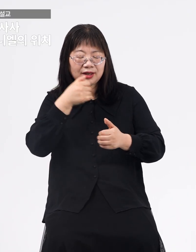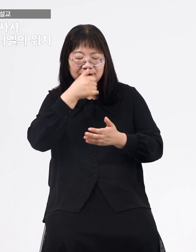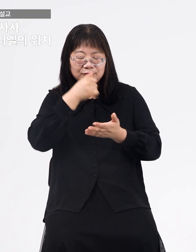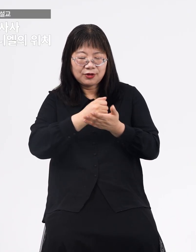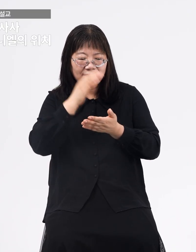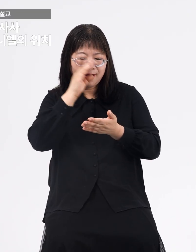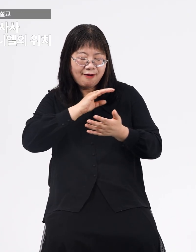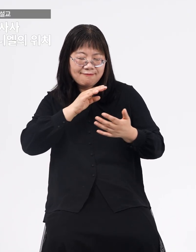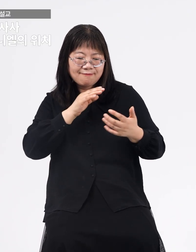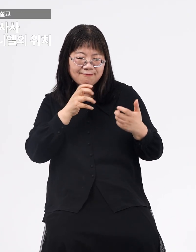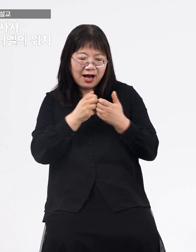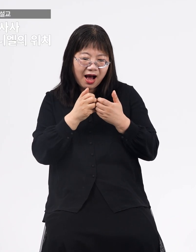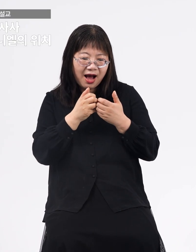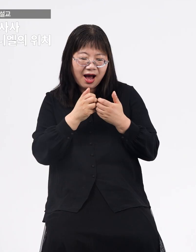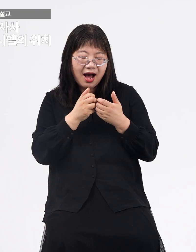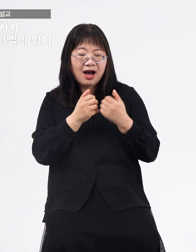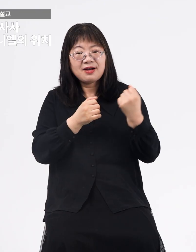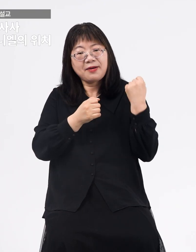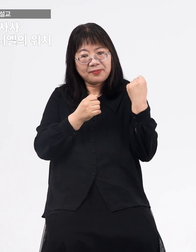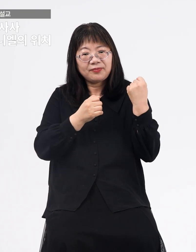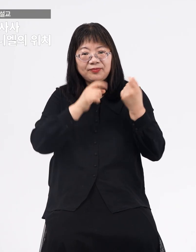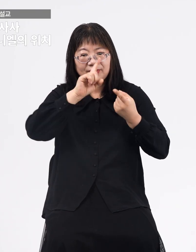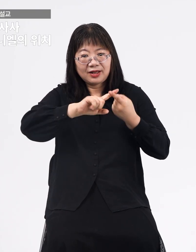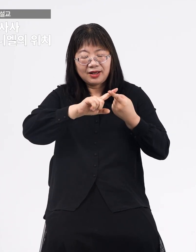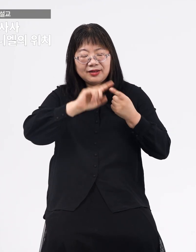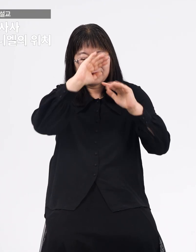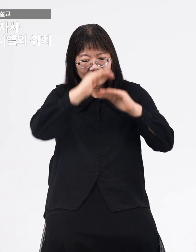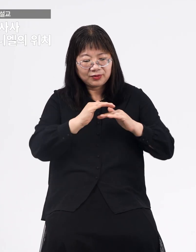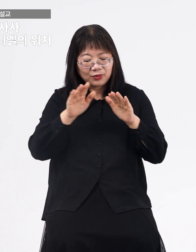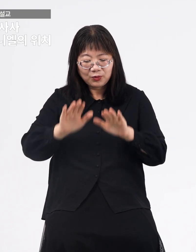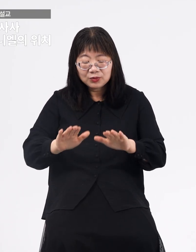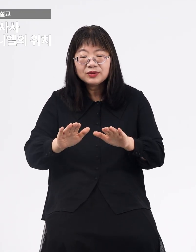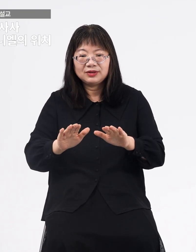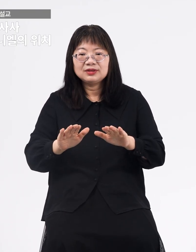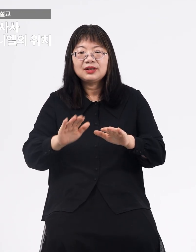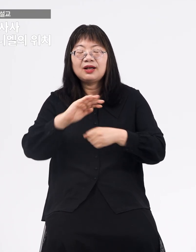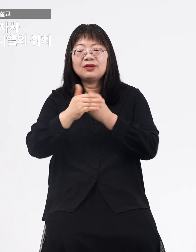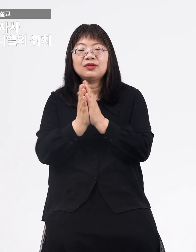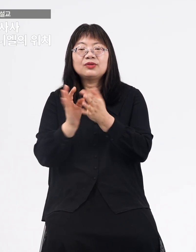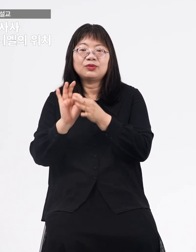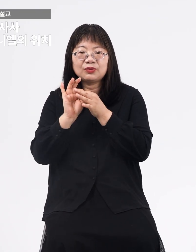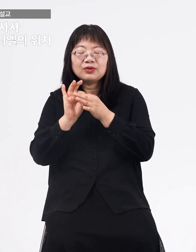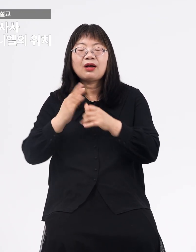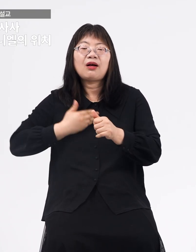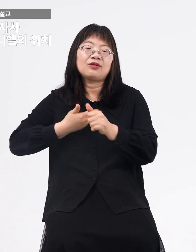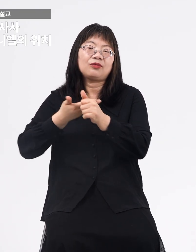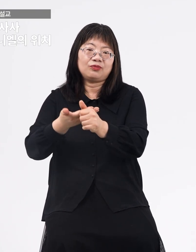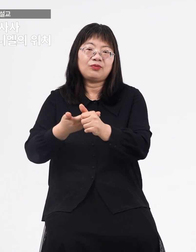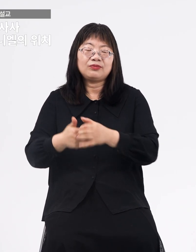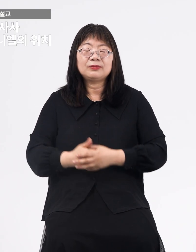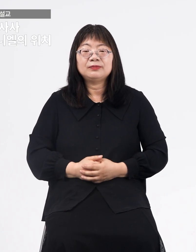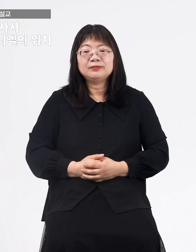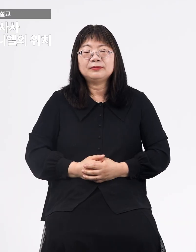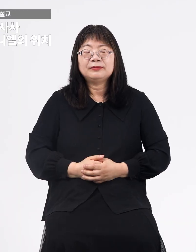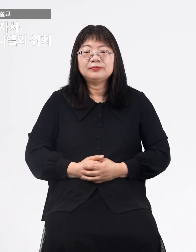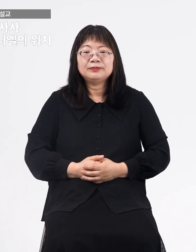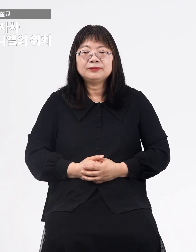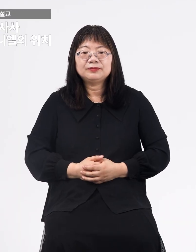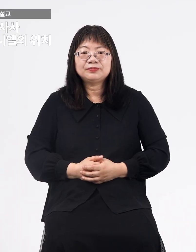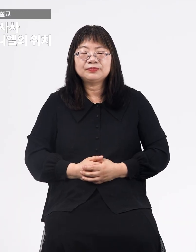세력으로 일어날 것인가. 이거 오늘 본문의 핵심이에요. 여러분,